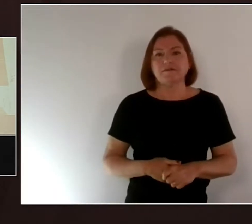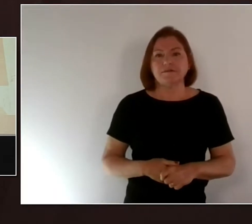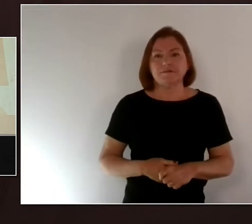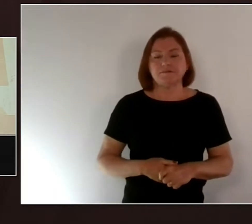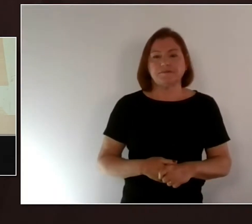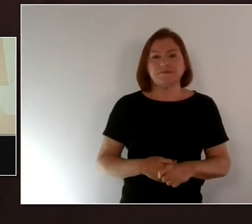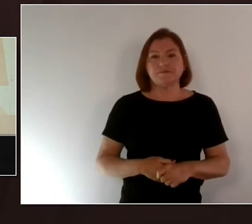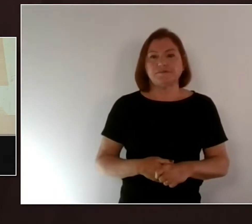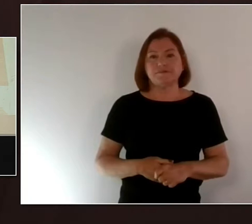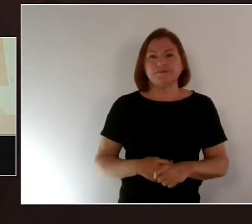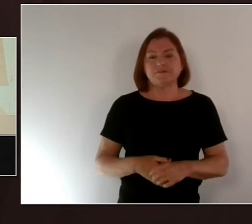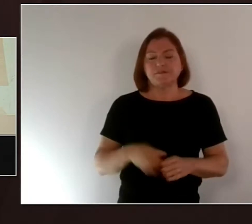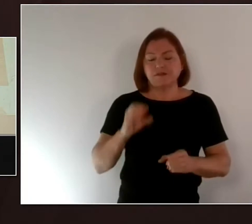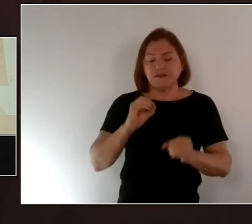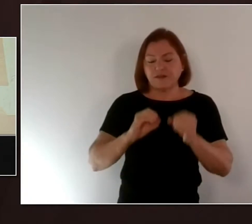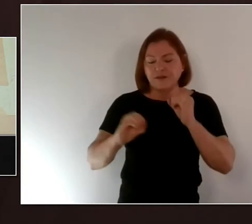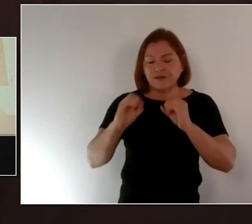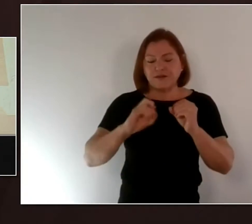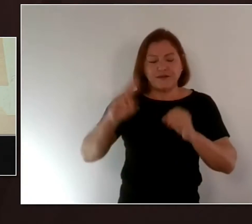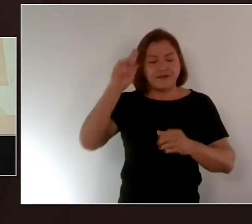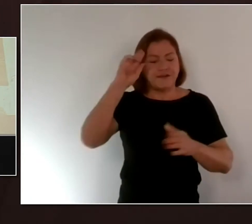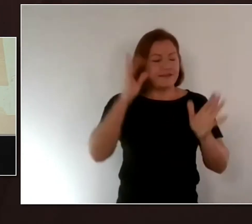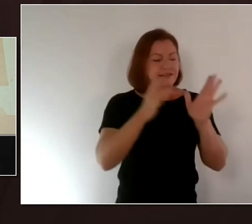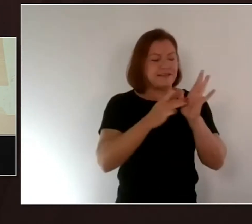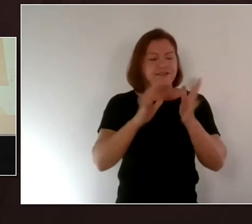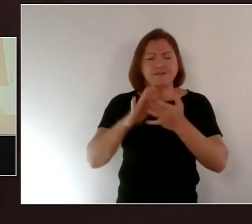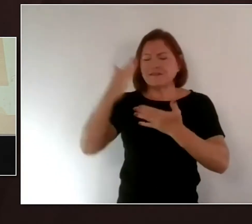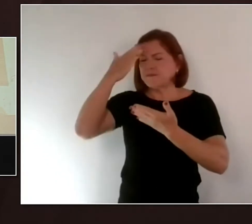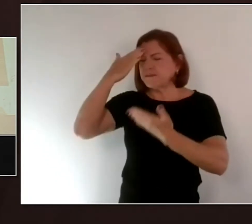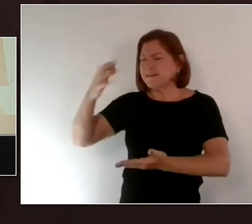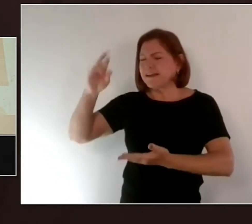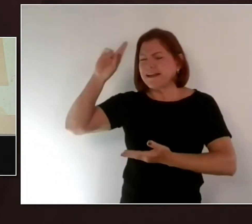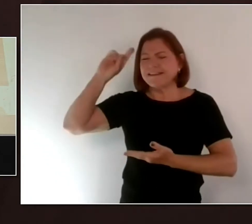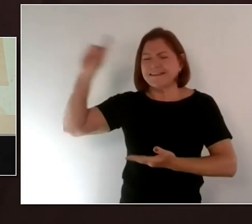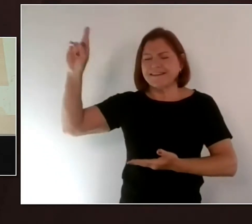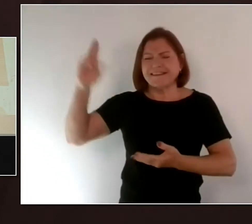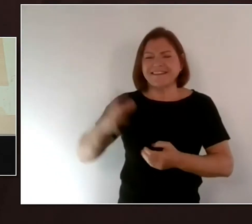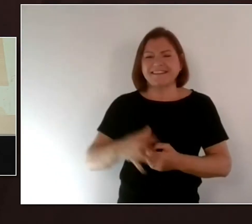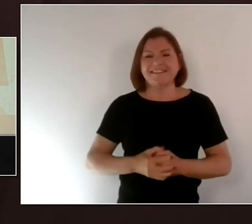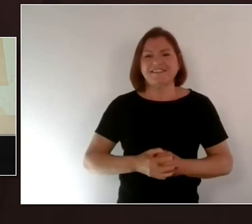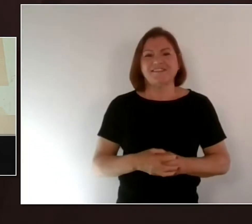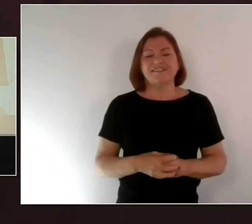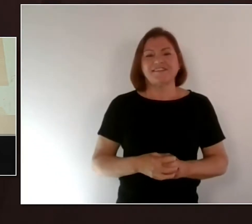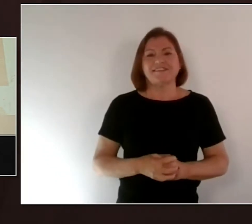Ó Senhor Jesus, obrigado, Senhor.